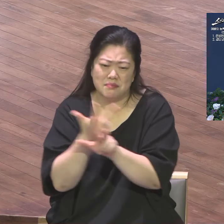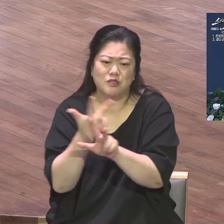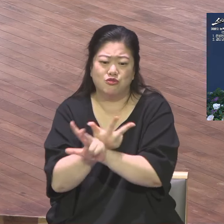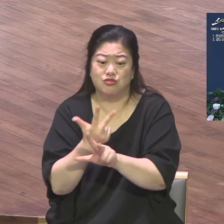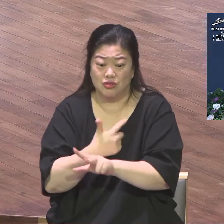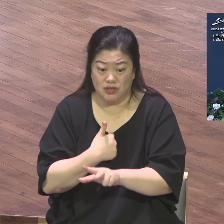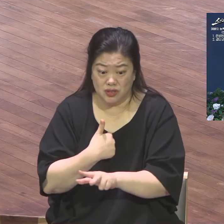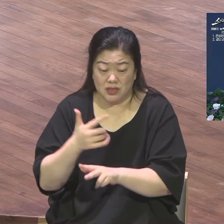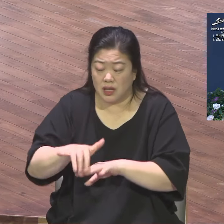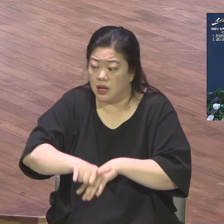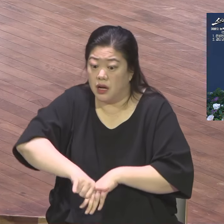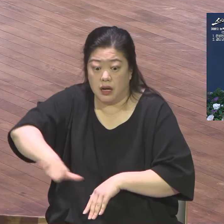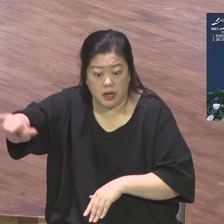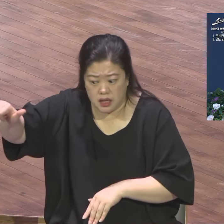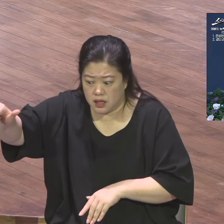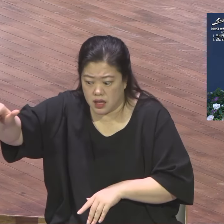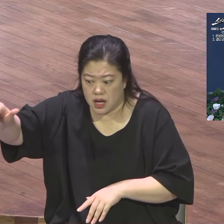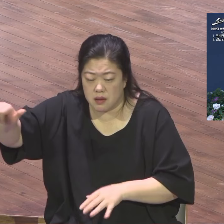했으면 지켜야 돼요.